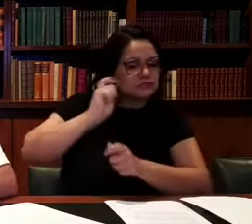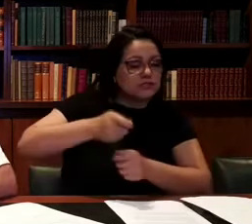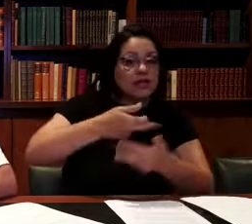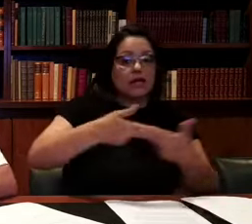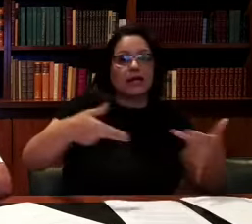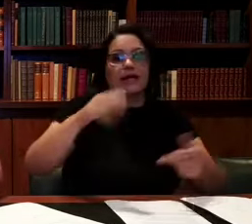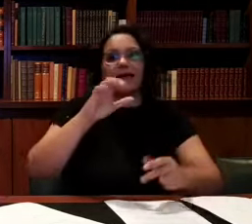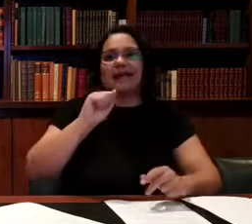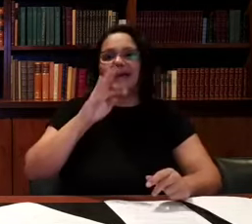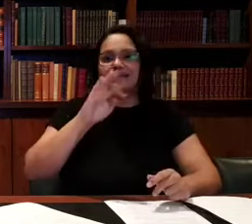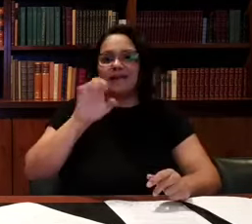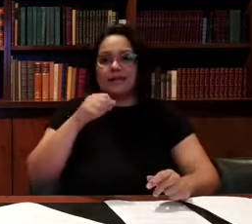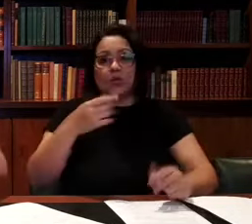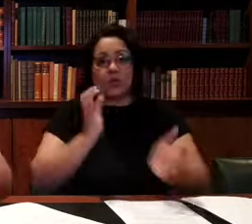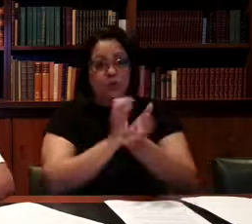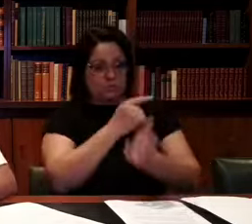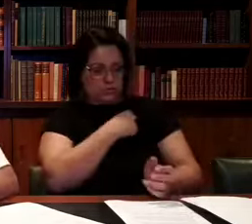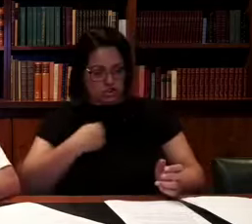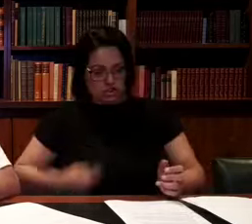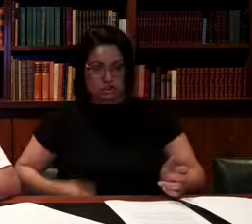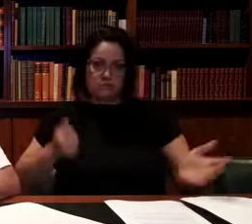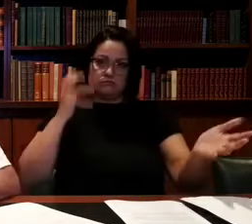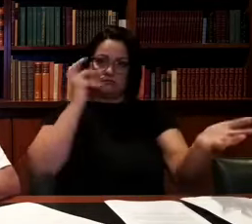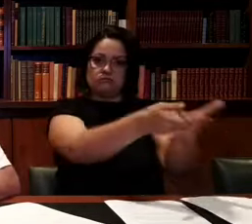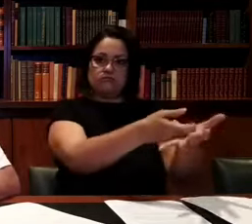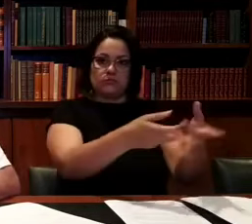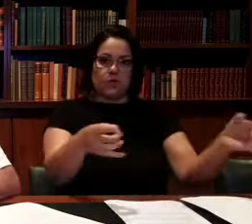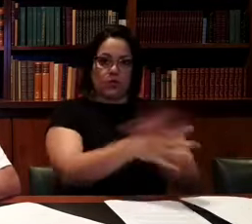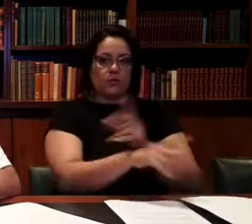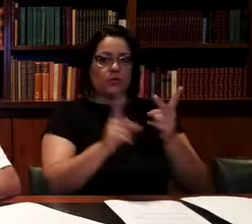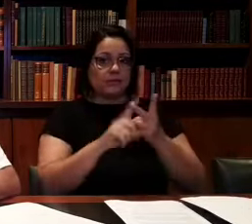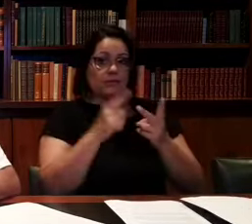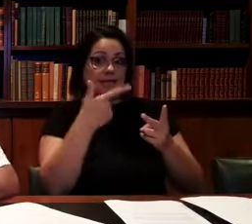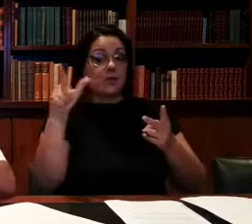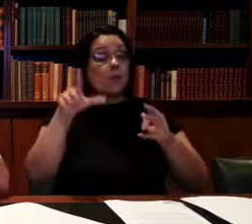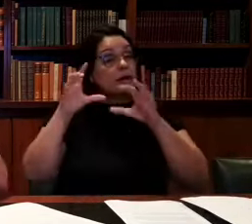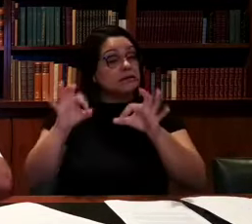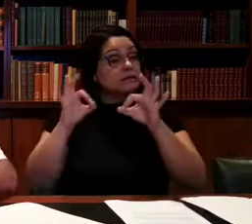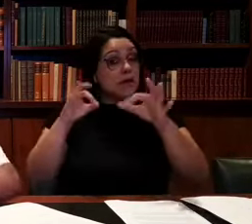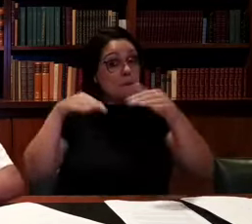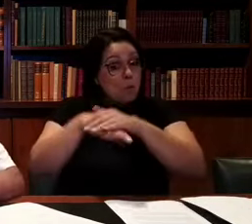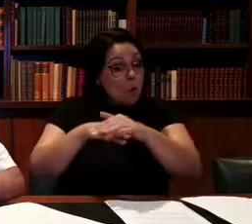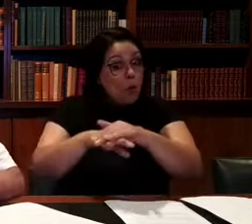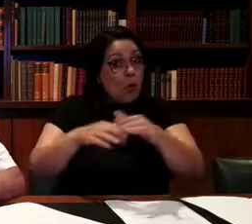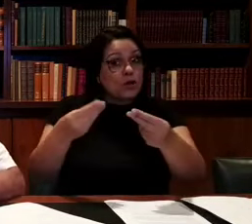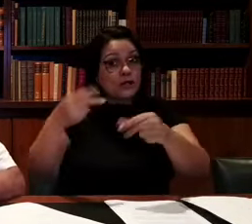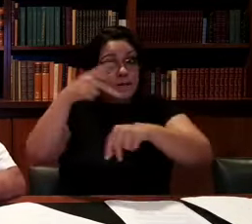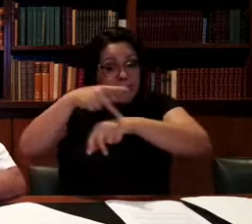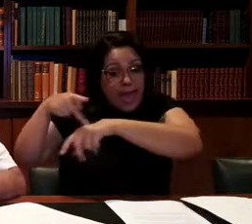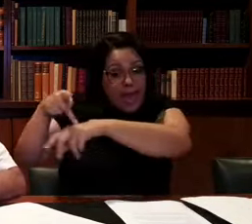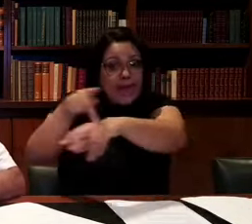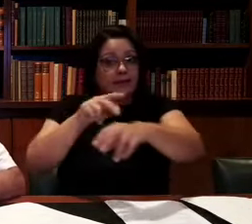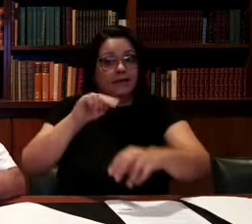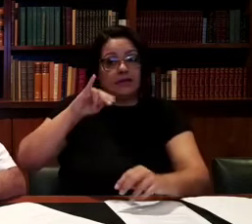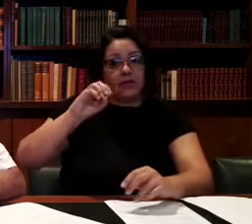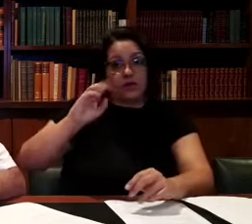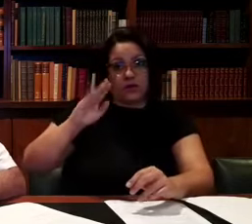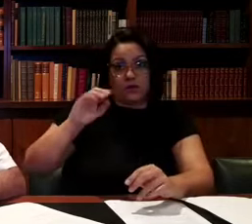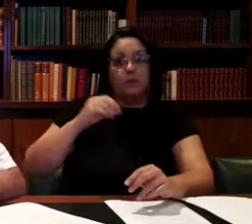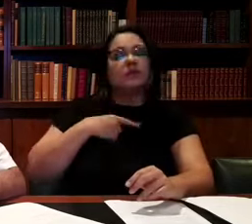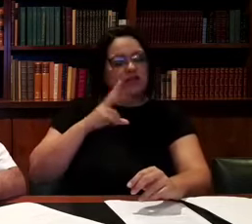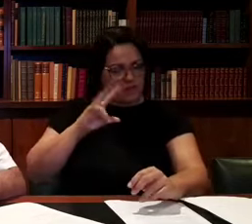compraram meio de Catalão e temos também uma grande reserva na região dos seis Lagos pode ter certeza que nós vamos fazer